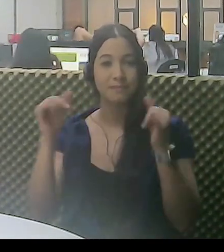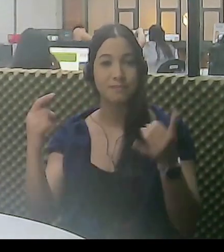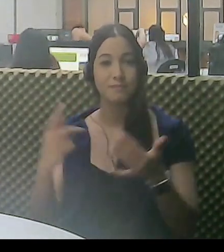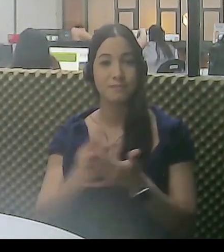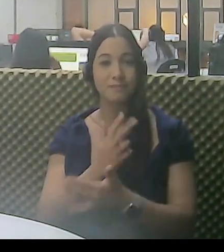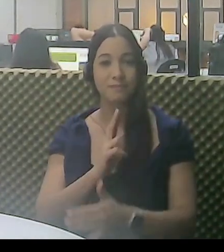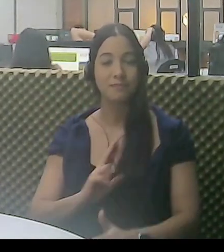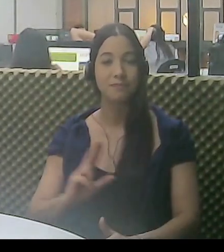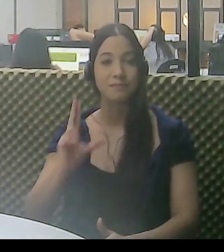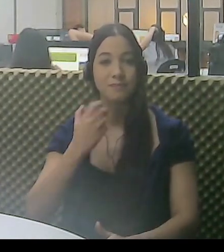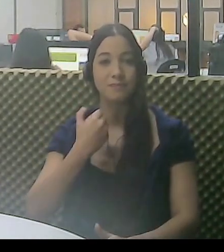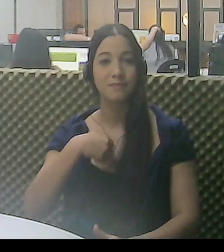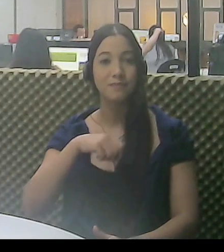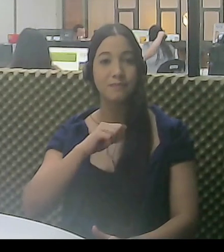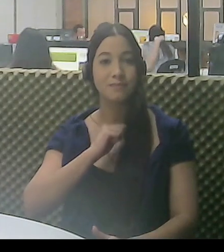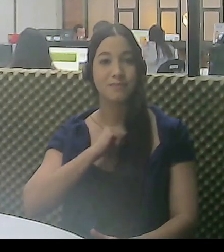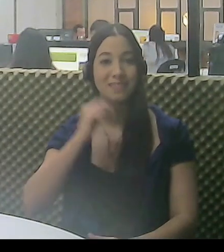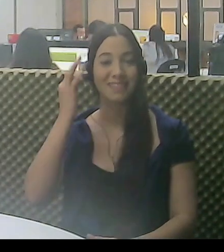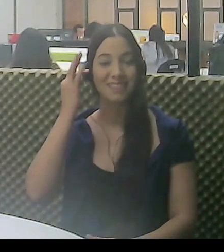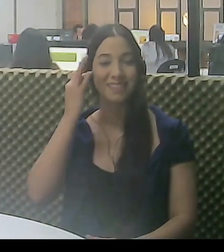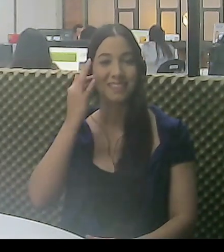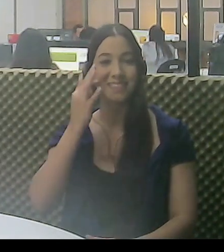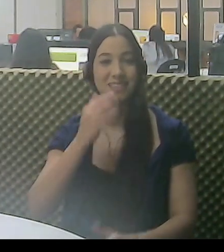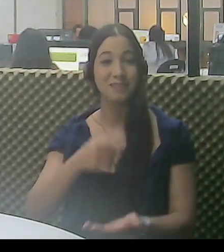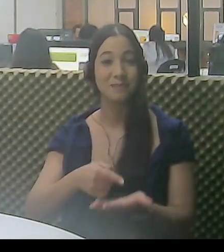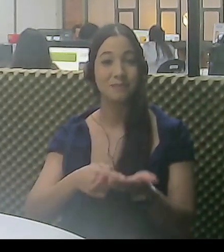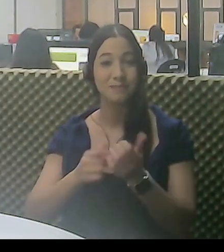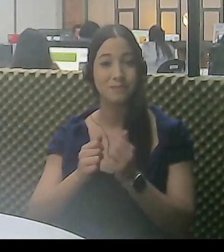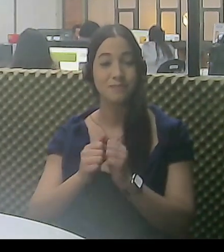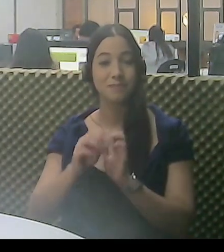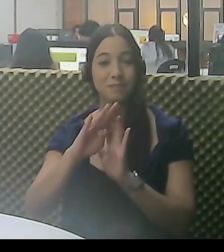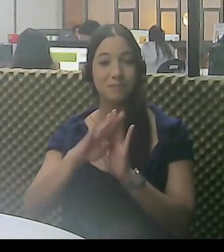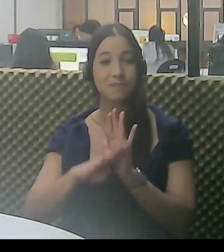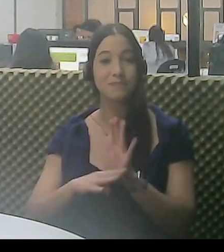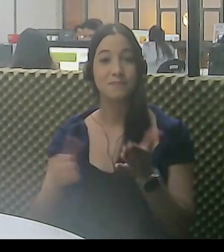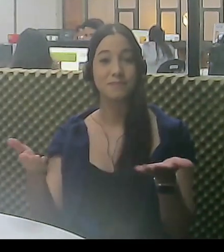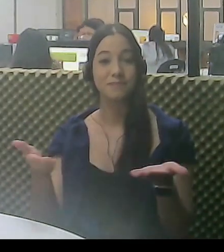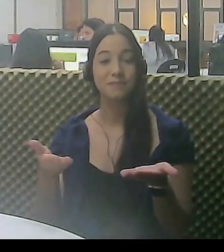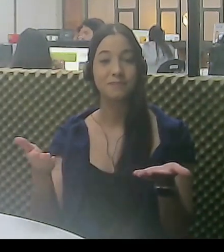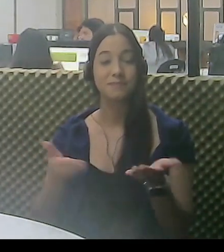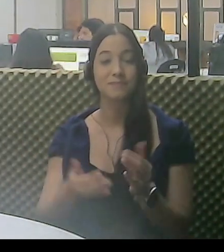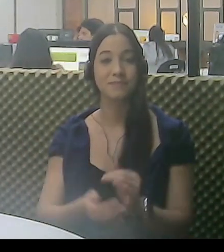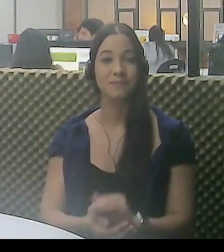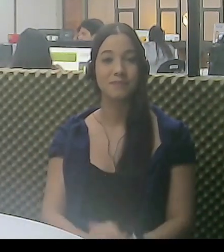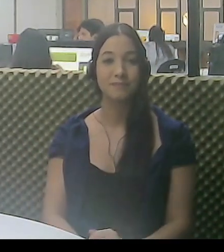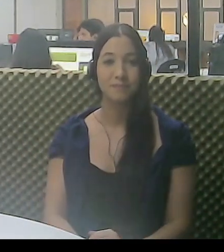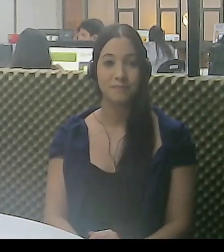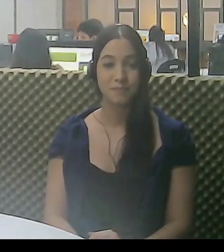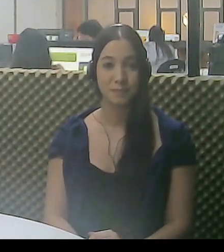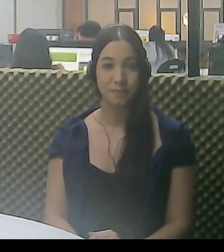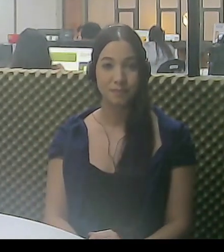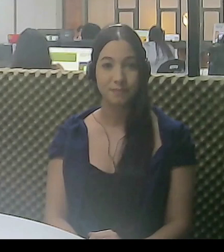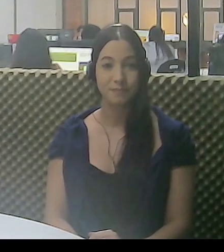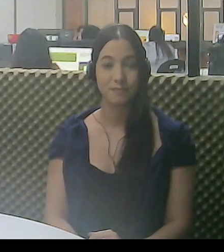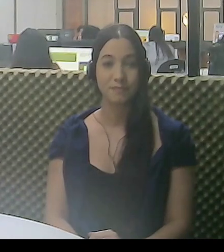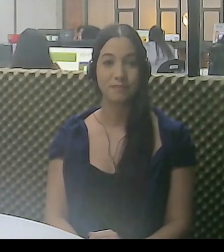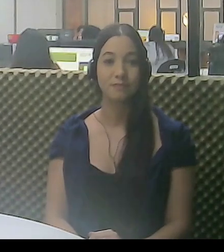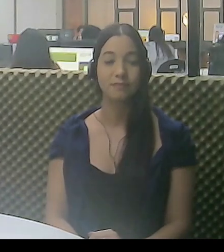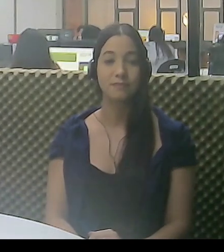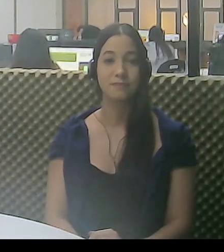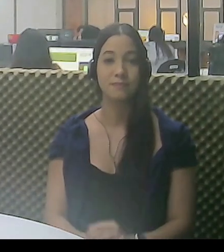fato acontece em Uberlândia. Eu sou o Fernando Cássio e começamos com os destaques da edição de hoje.